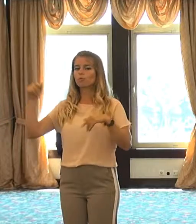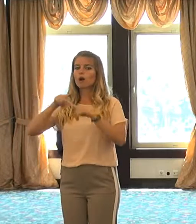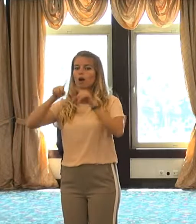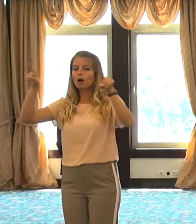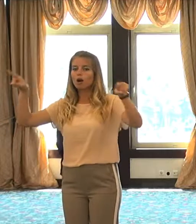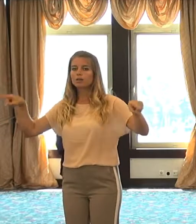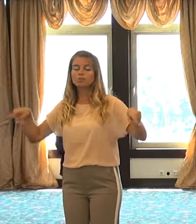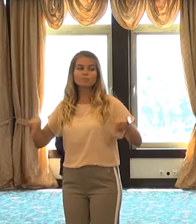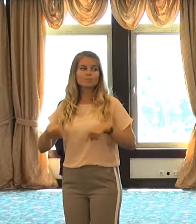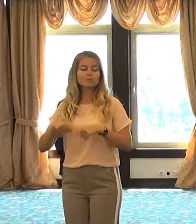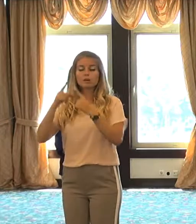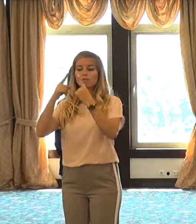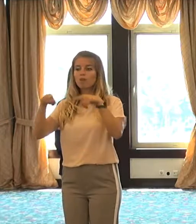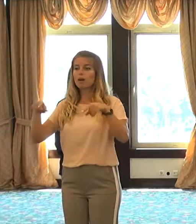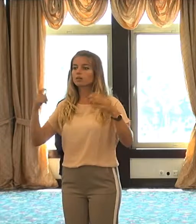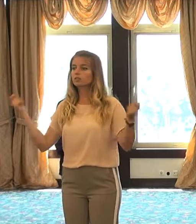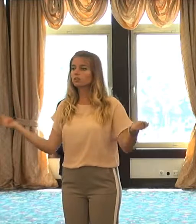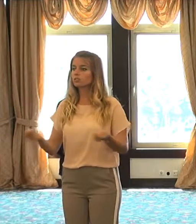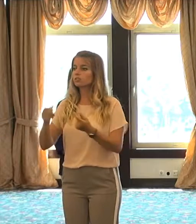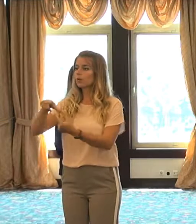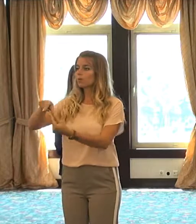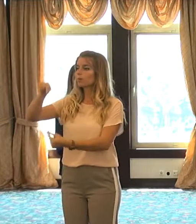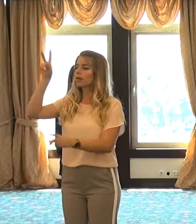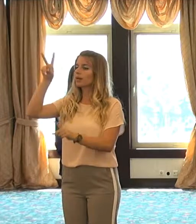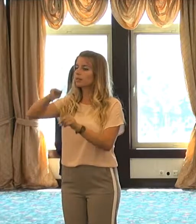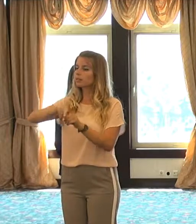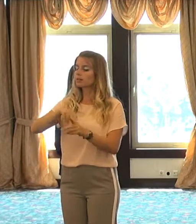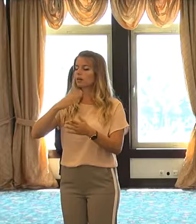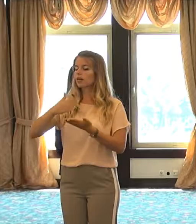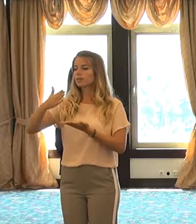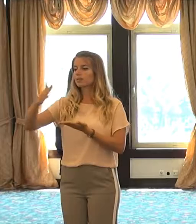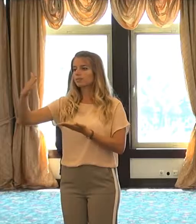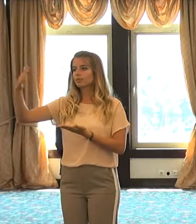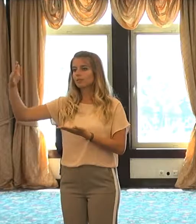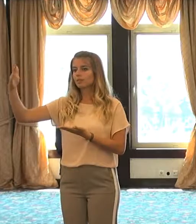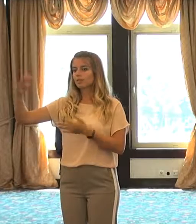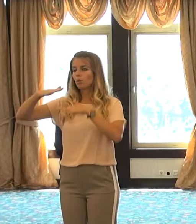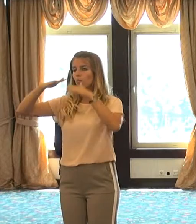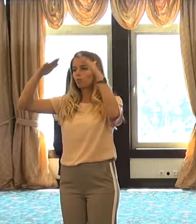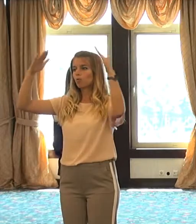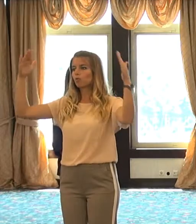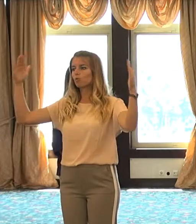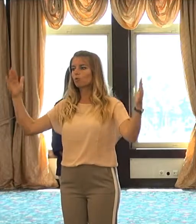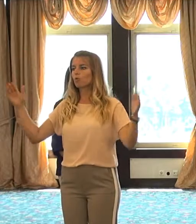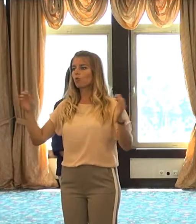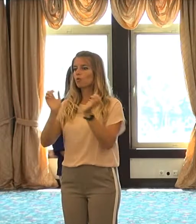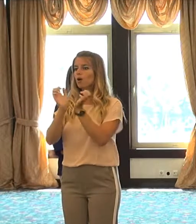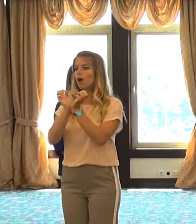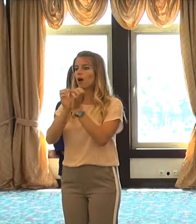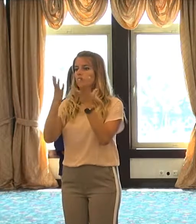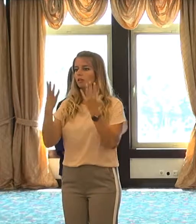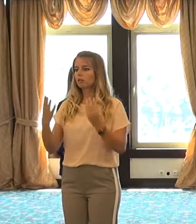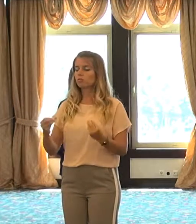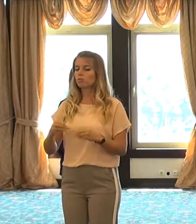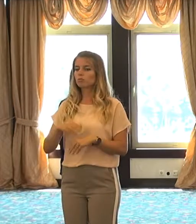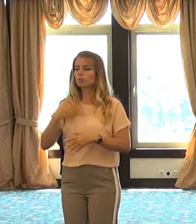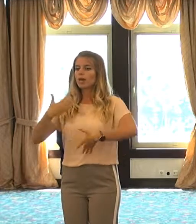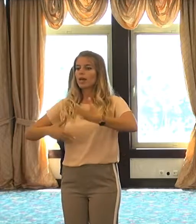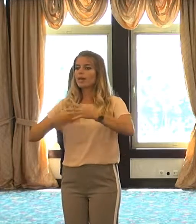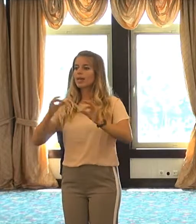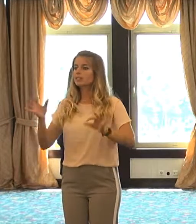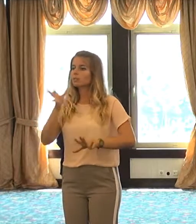Aramızda birçok farklı kurum direk katıldı. Gitgide büyüyerek geniş bir aileye oluşturduk.